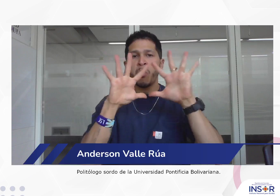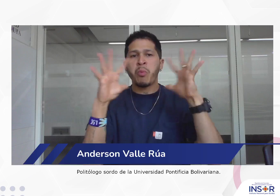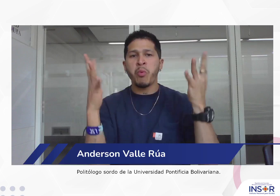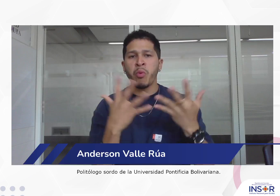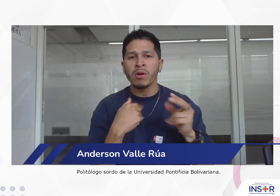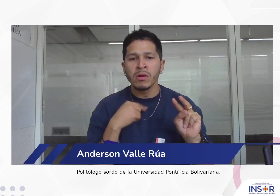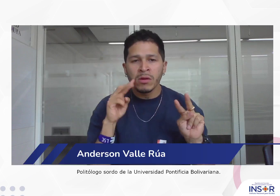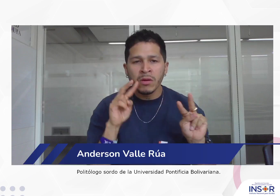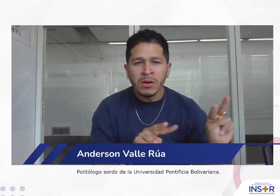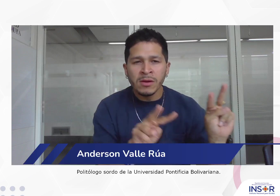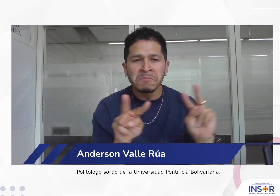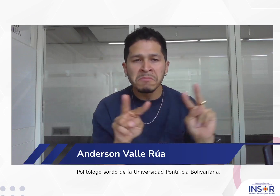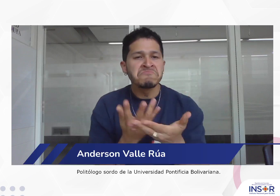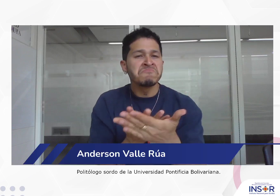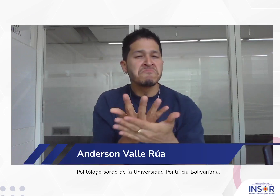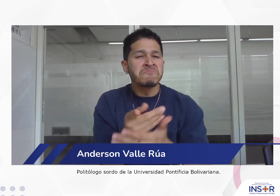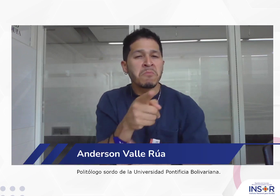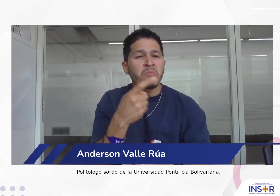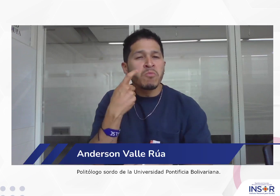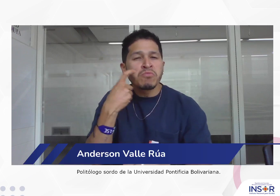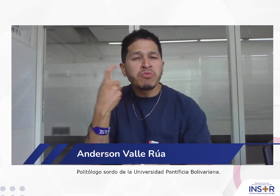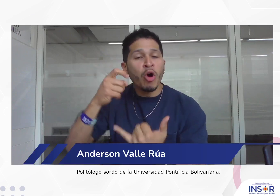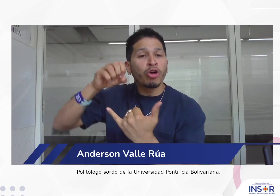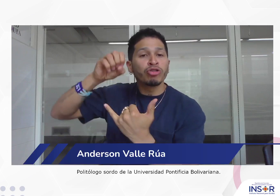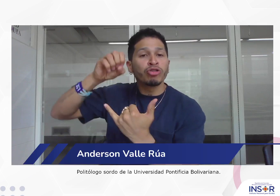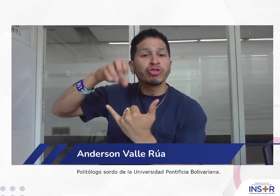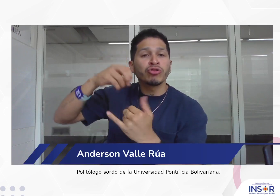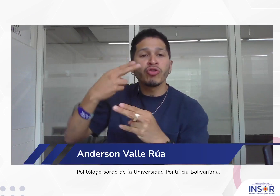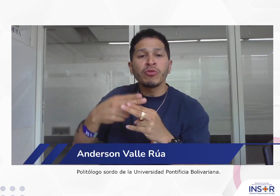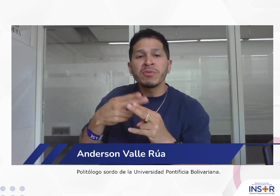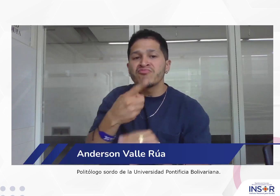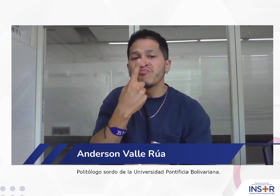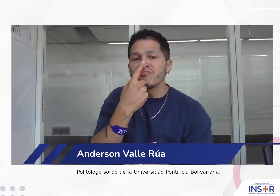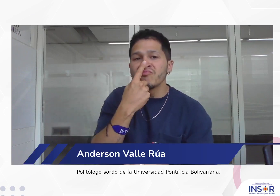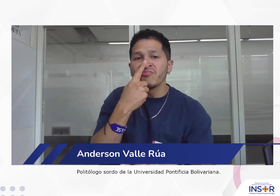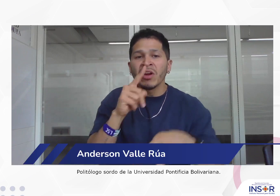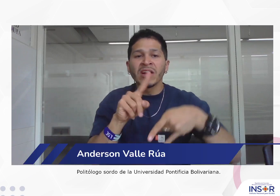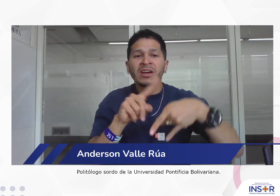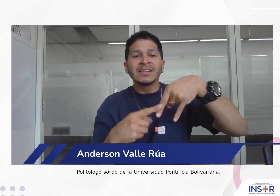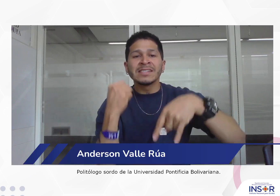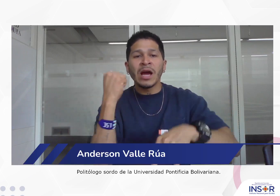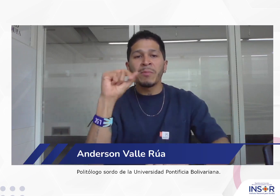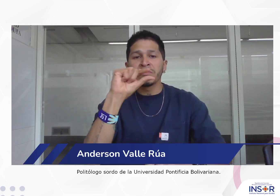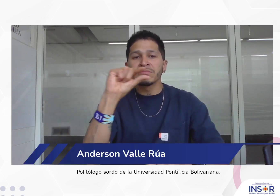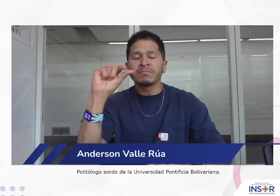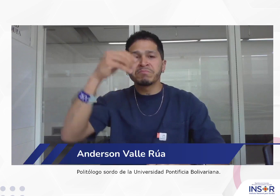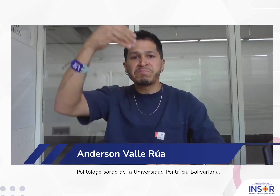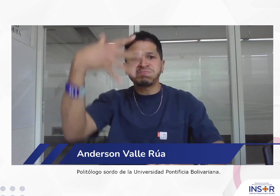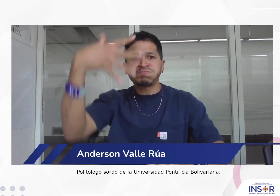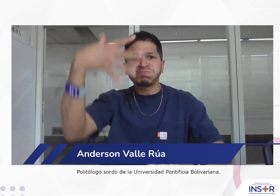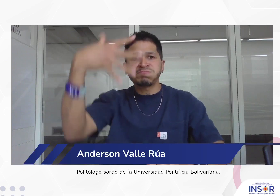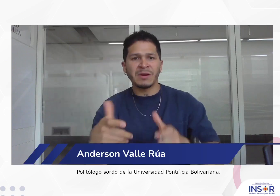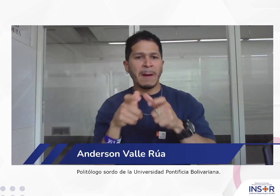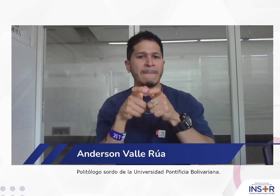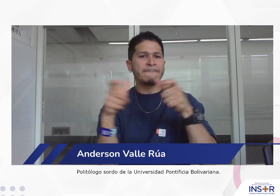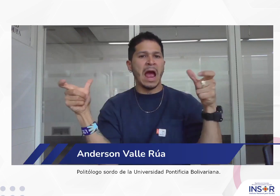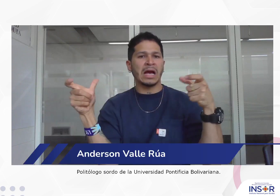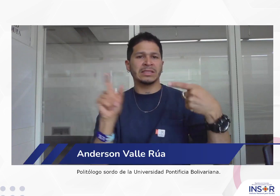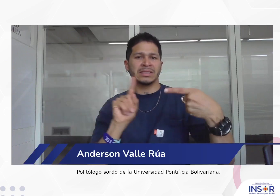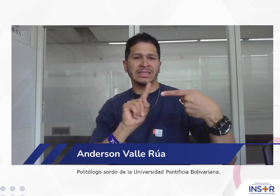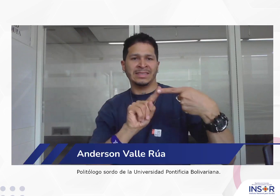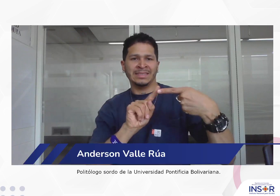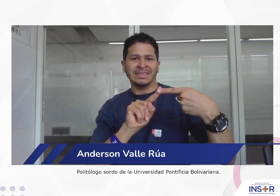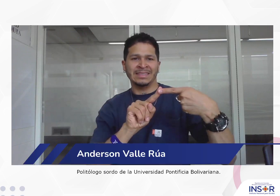asemejan. Por un lado, la comunidad sorda también tiene sus debates y sus ideas contrapuestas. Yo tengo